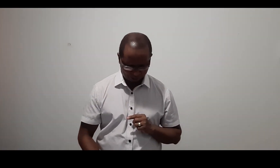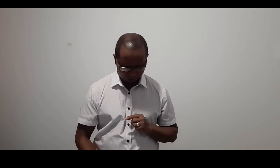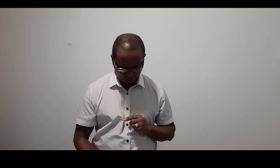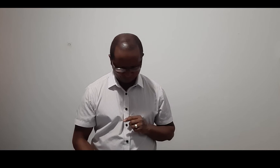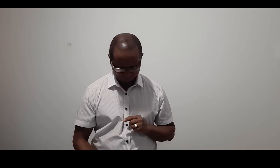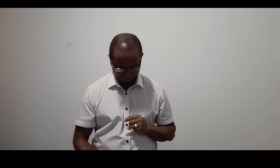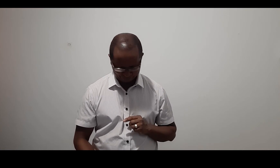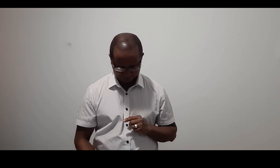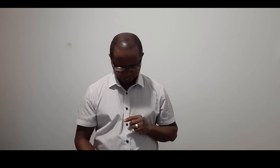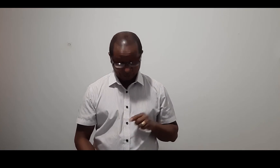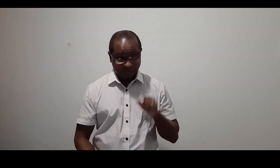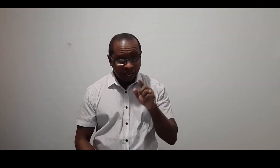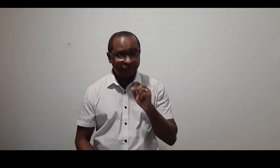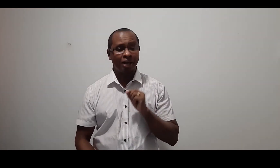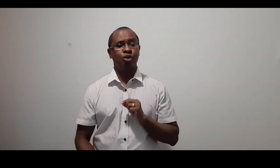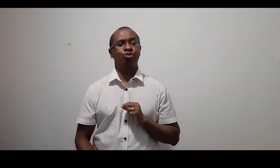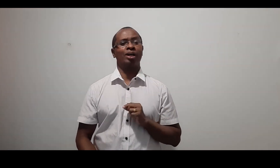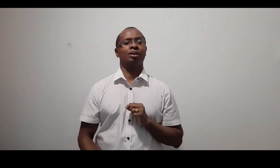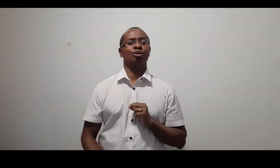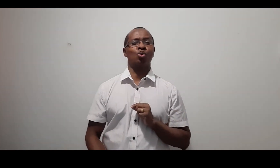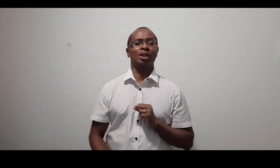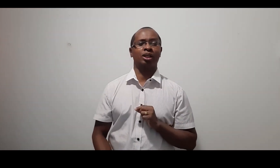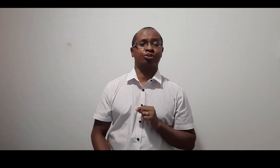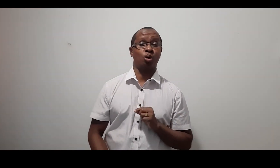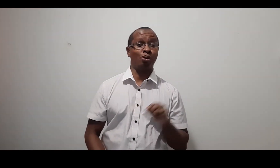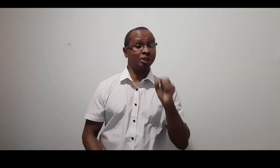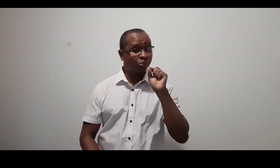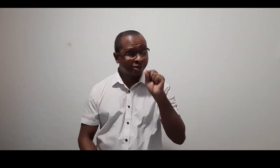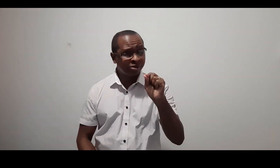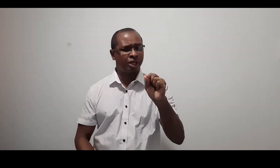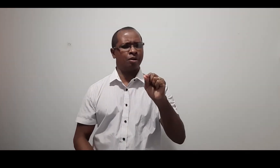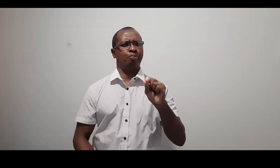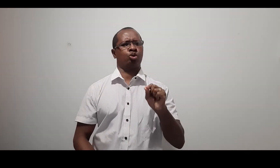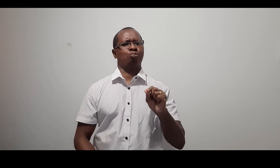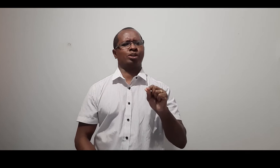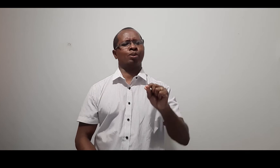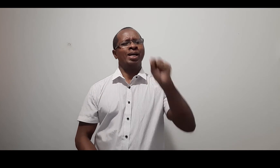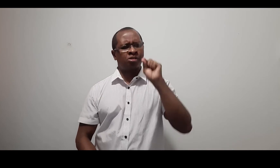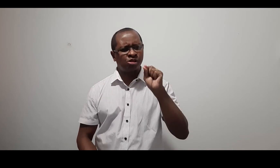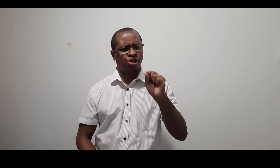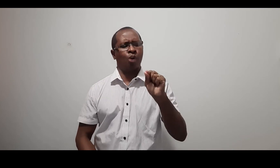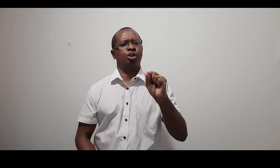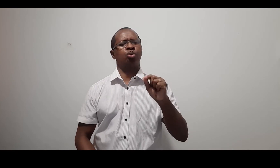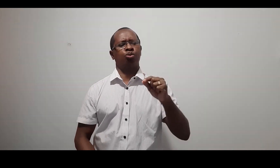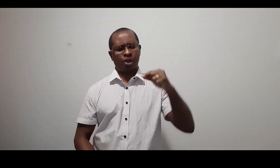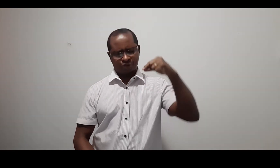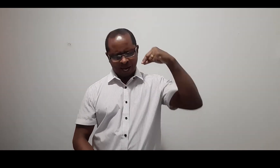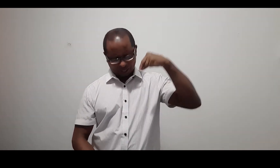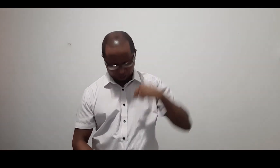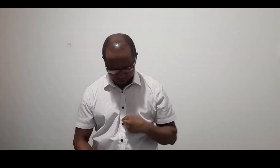anatinareo? Galatiana toko faharoa ny andininy faharoapolo de mbola sindrenin'ny apôstôly paoly zany hoe tsy zaho intsony novelona fa